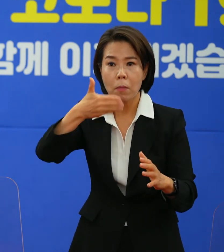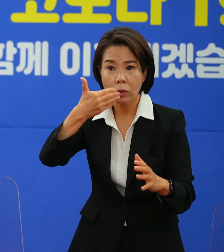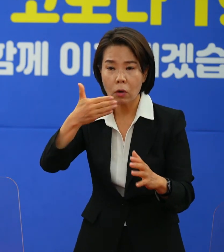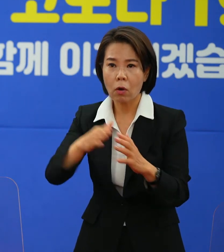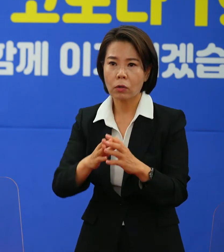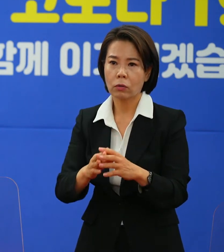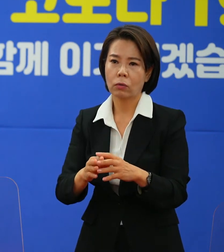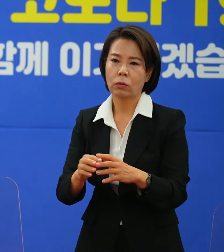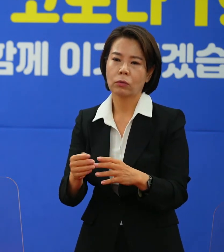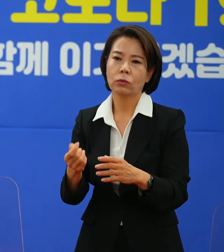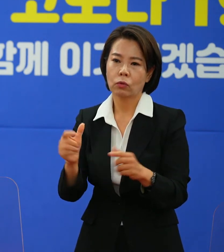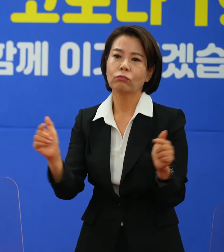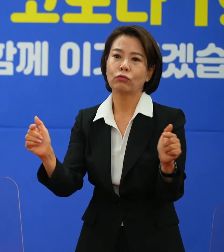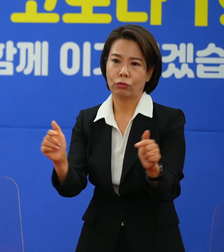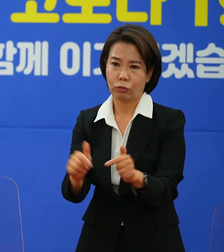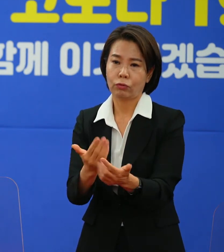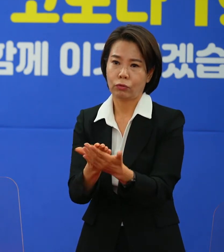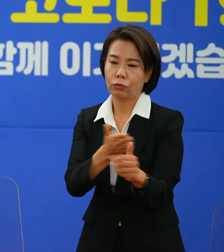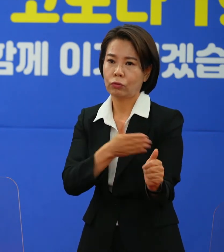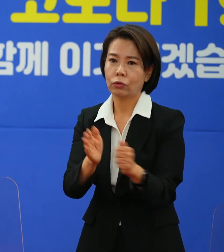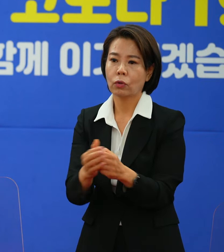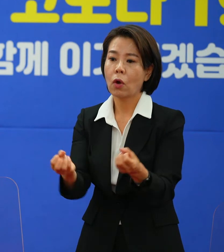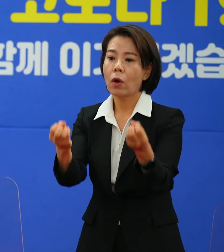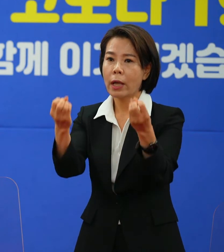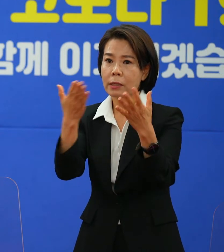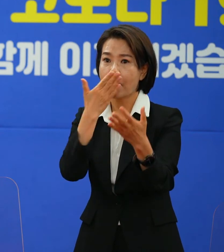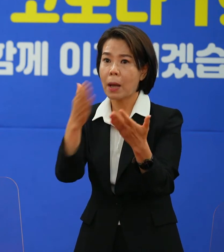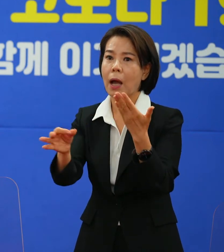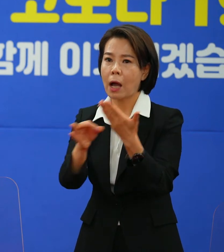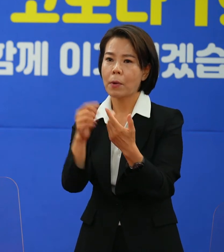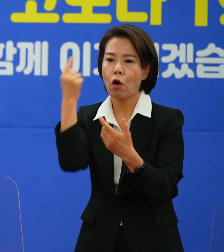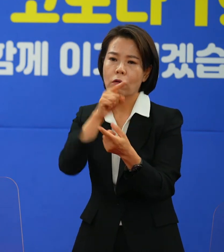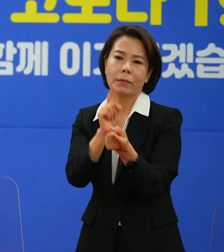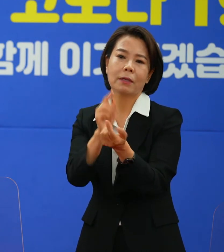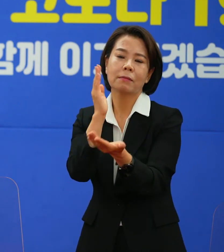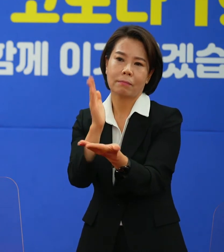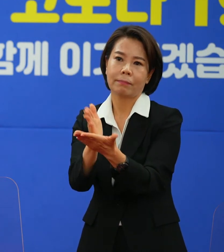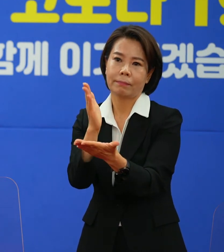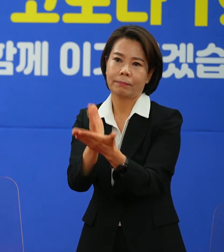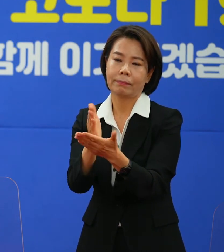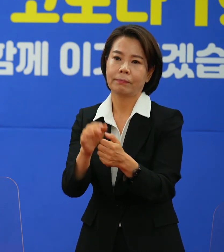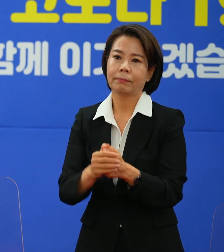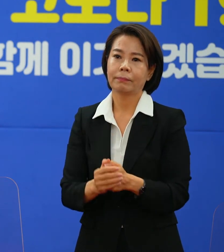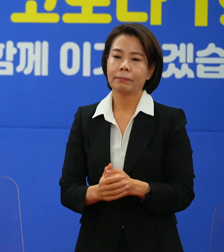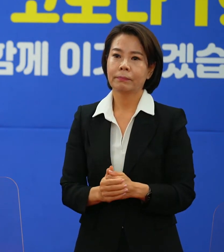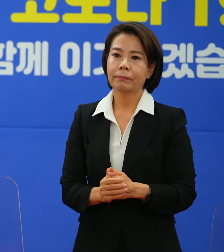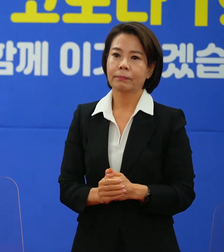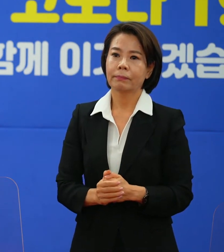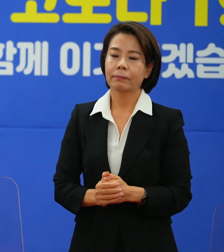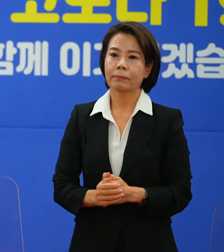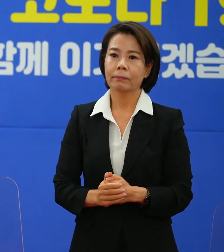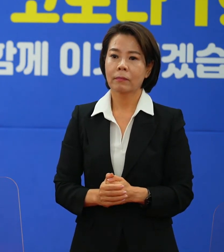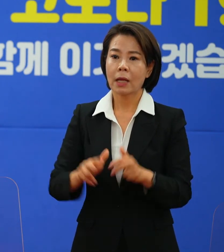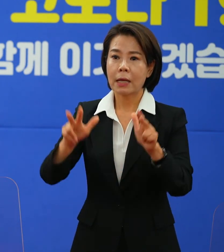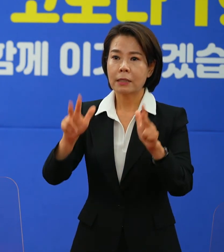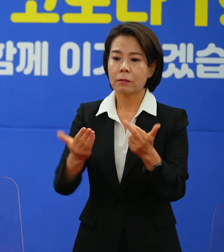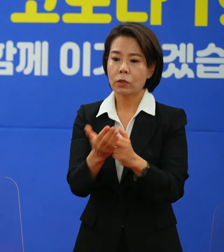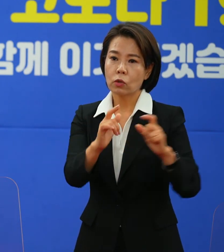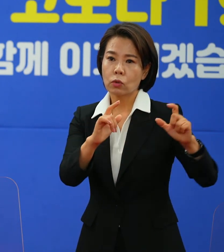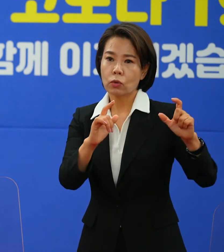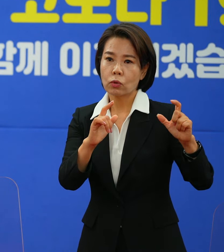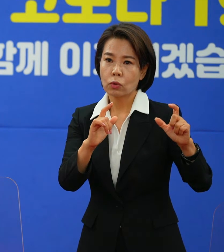최대한 자제해야 하며 행사 등은 되도록이면 비대면으로 추진할 예정입니다. 현재